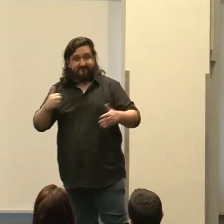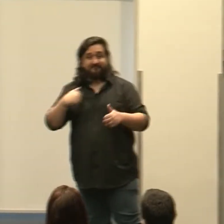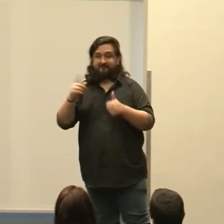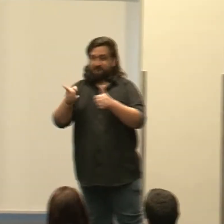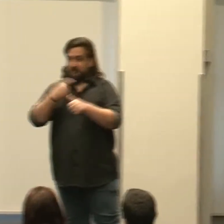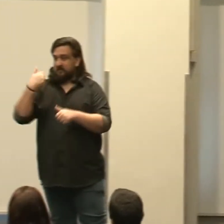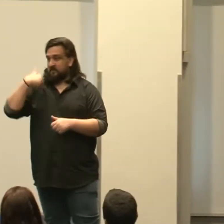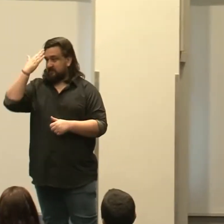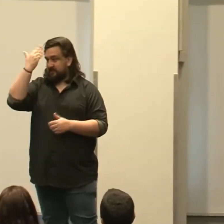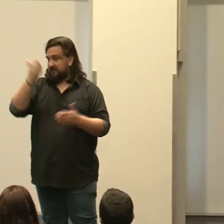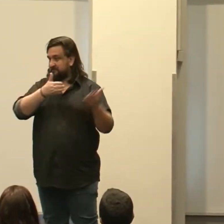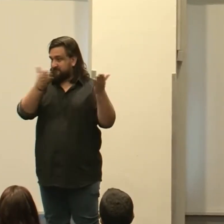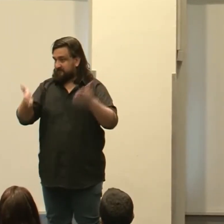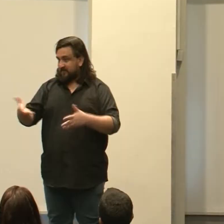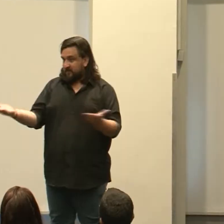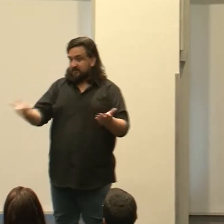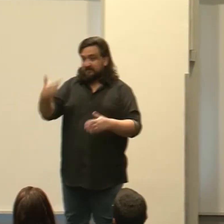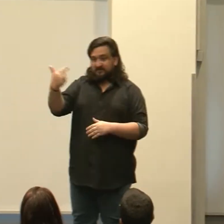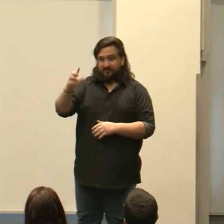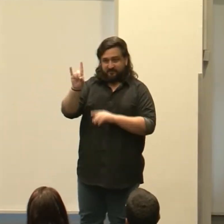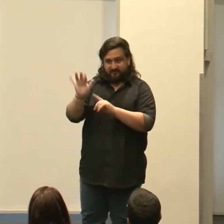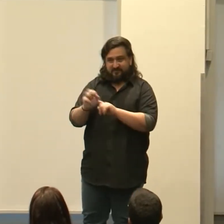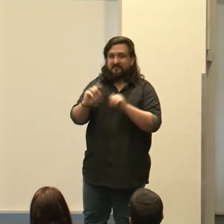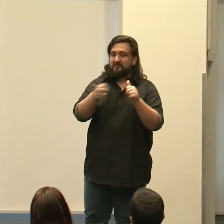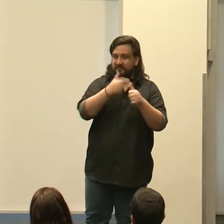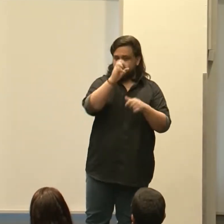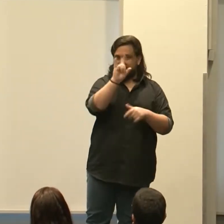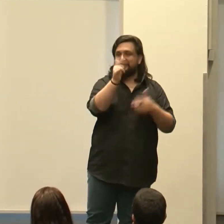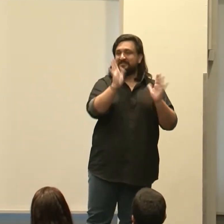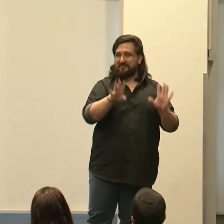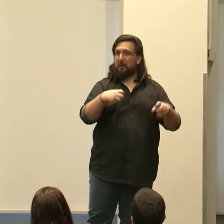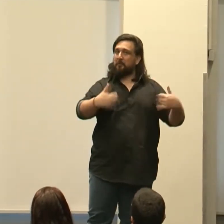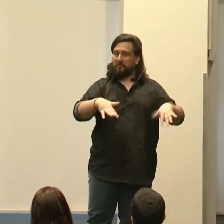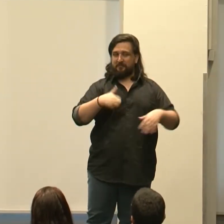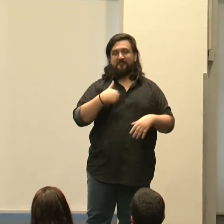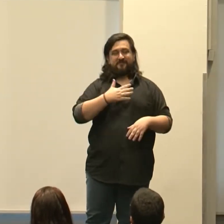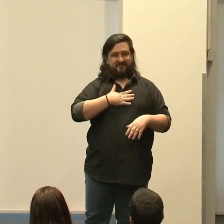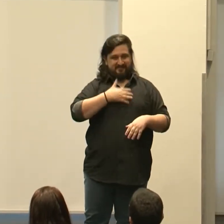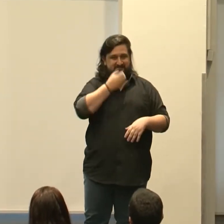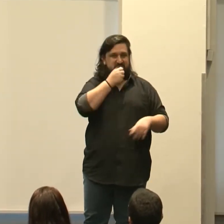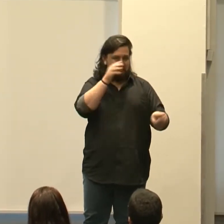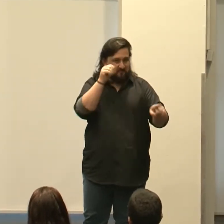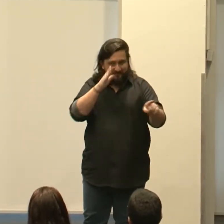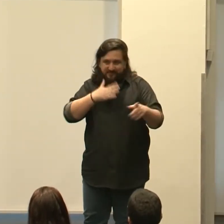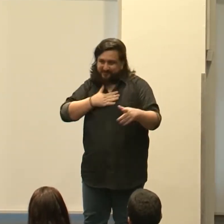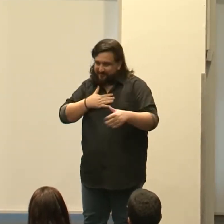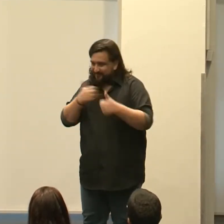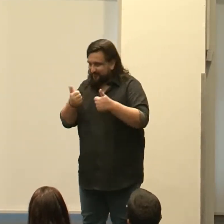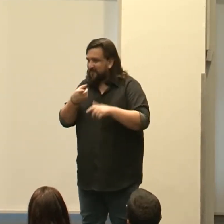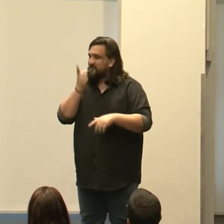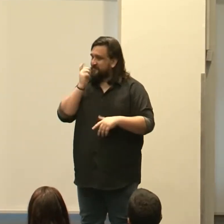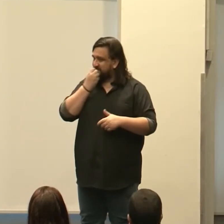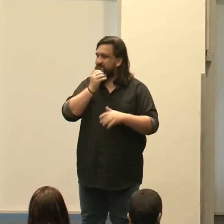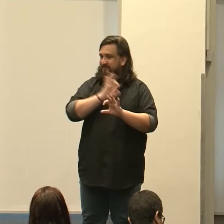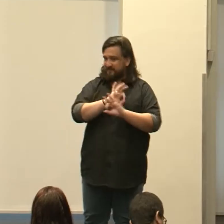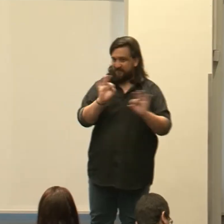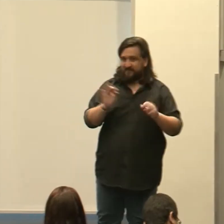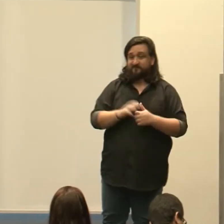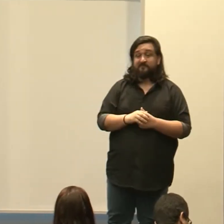Bom dia a todos. Gostaríamos de agradecer a presença de vocês no segundo dia do Congresso. Eu espero que vocês tenham gostado. O dia